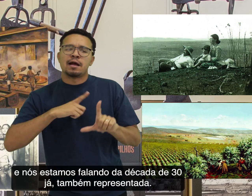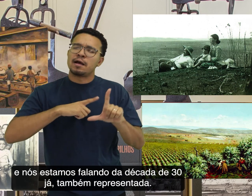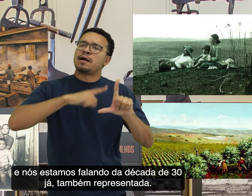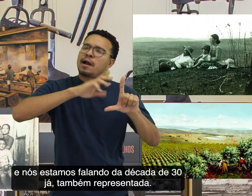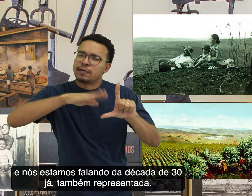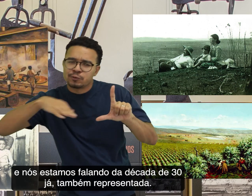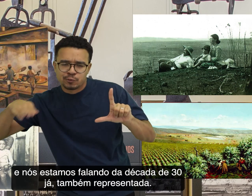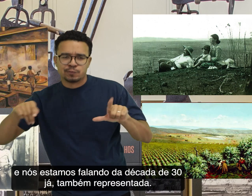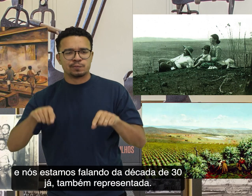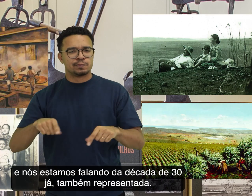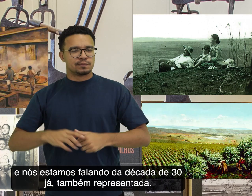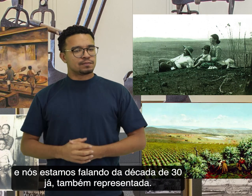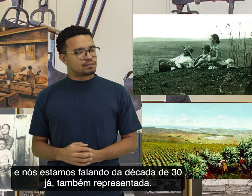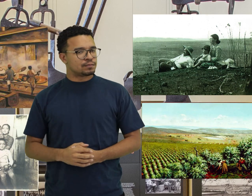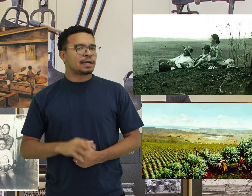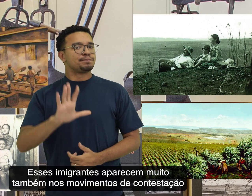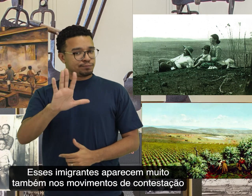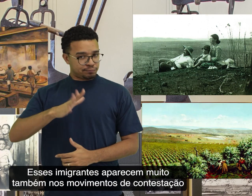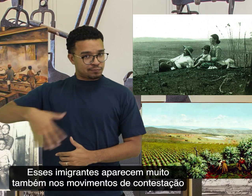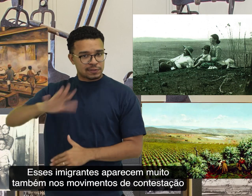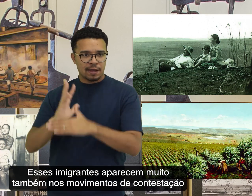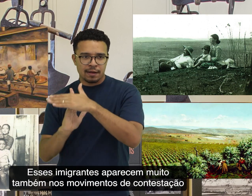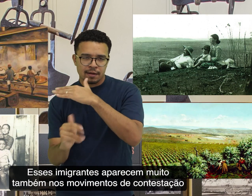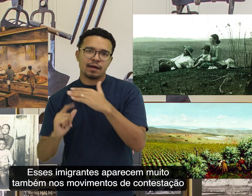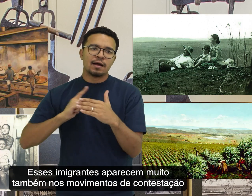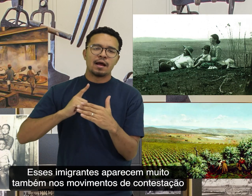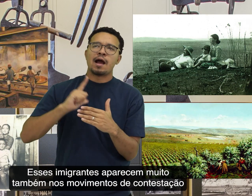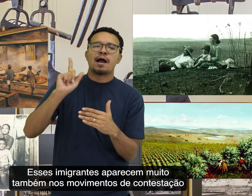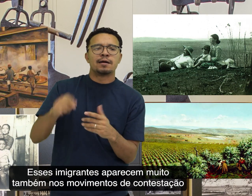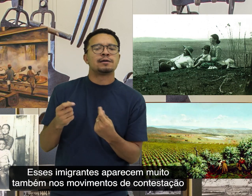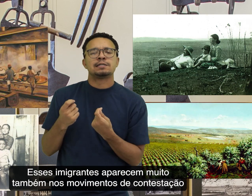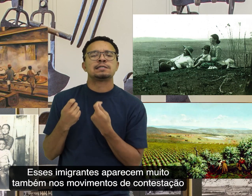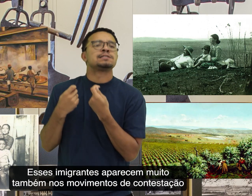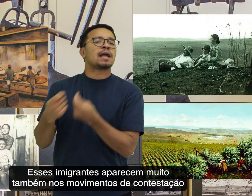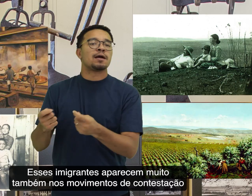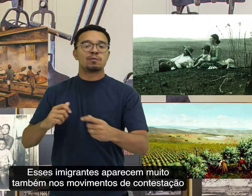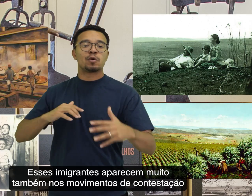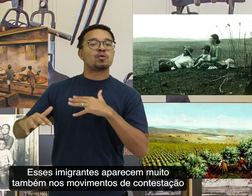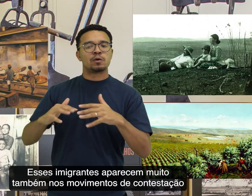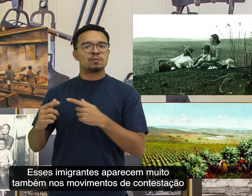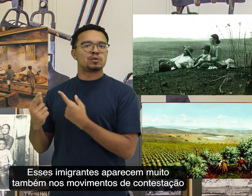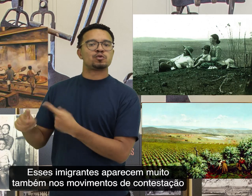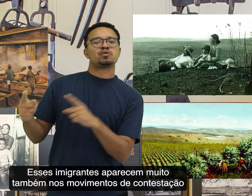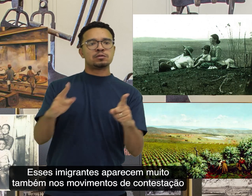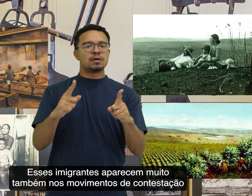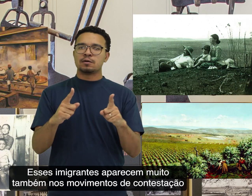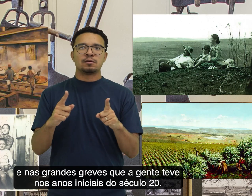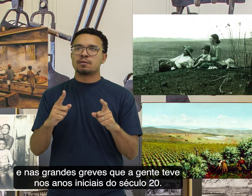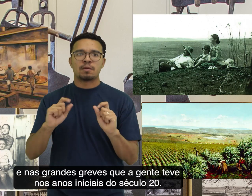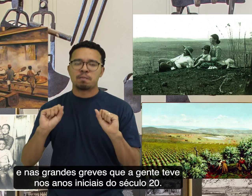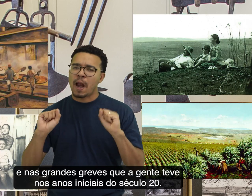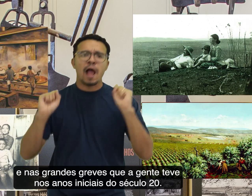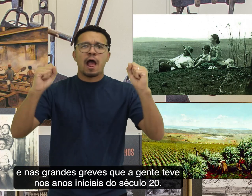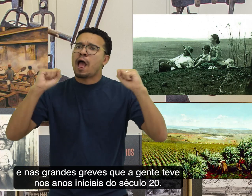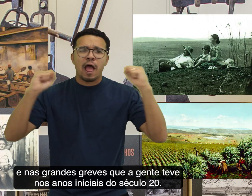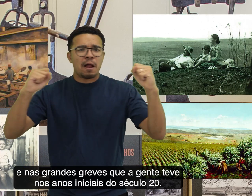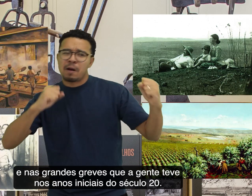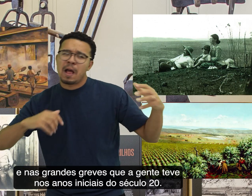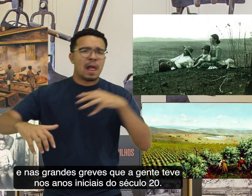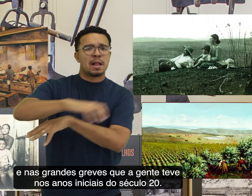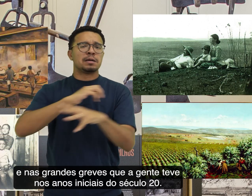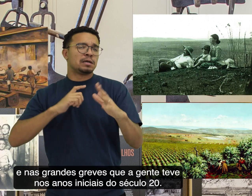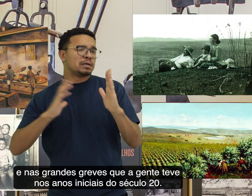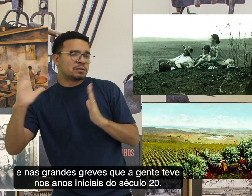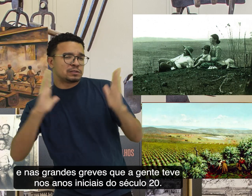década de 30 já também representada. Esses imigrantes aparecem muito também nos movimentos de contestação e nas